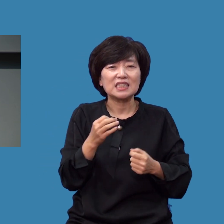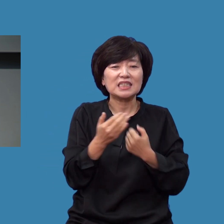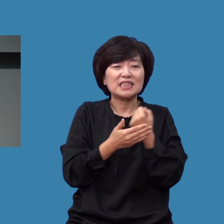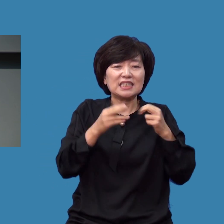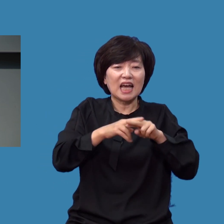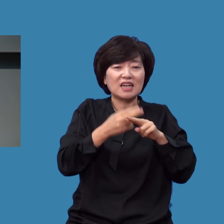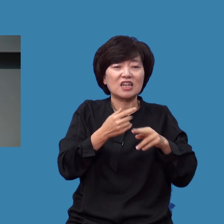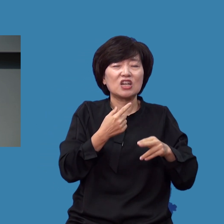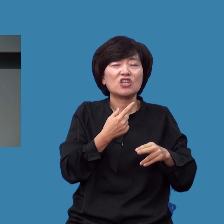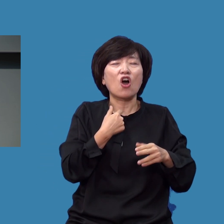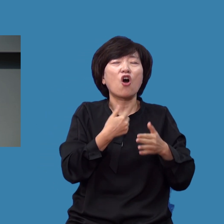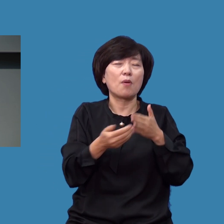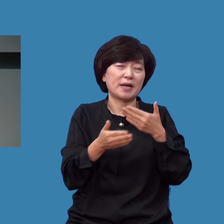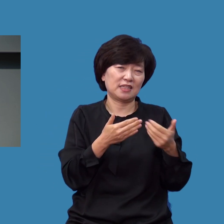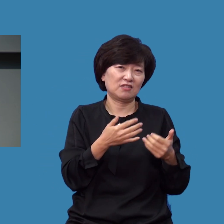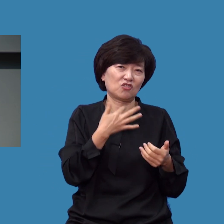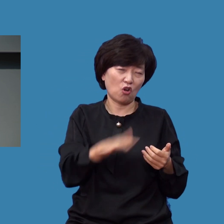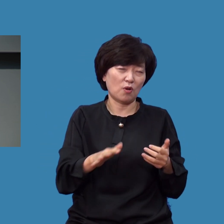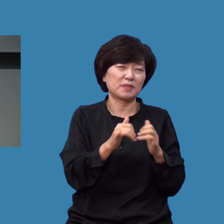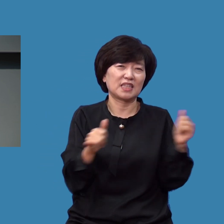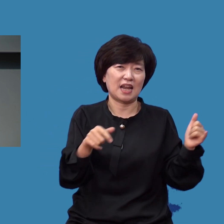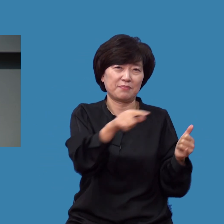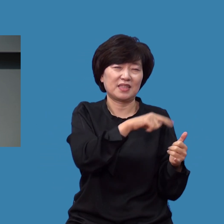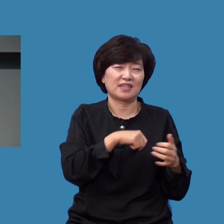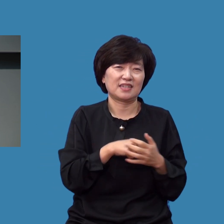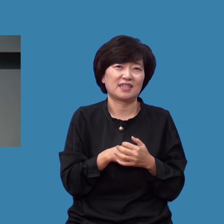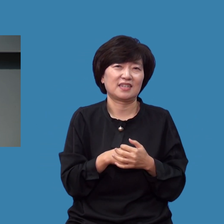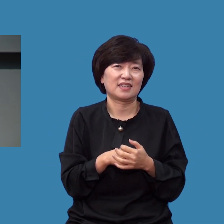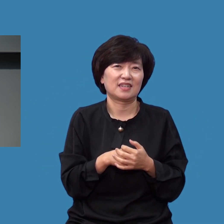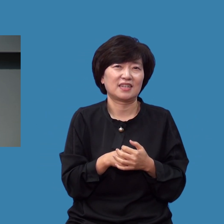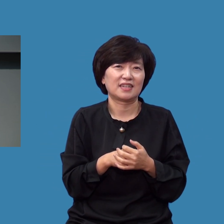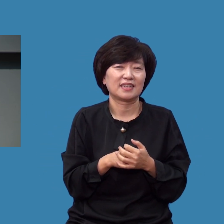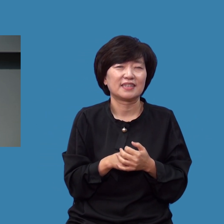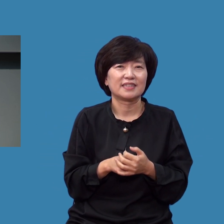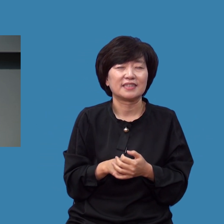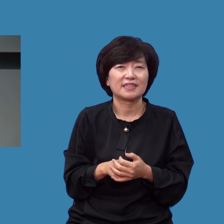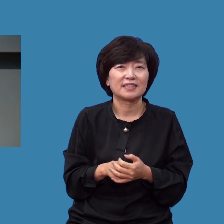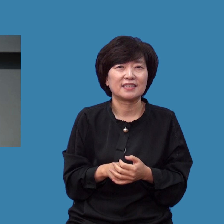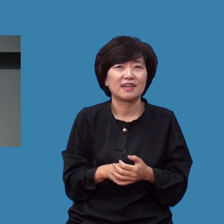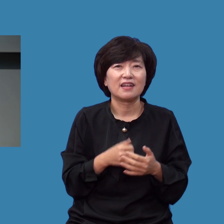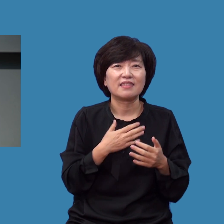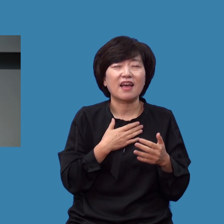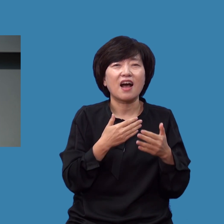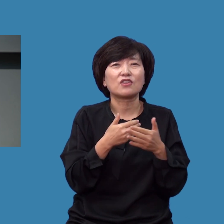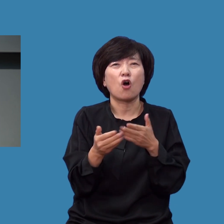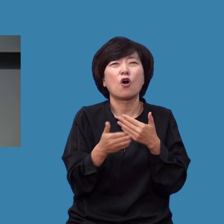저는 이것이 더 이제 근본적인 문제는 경험의 문제라고 믿습니다.